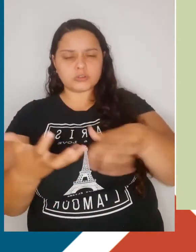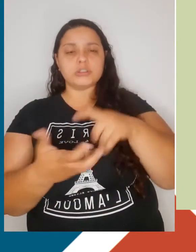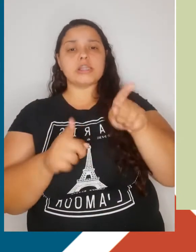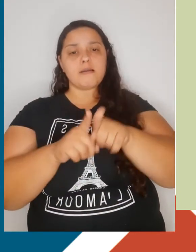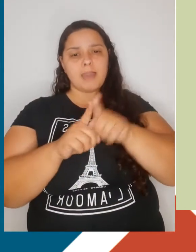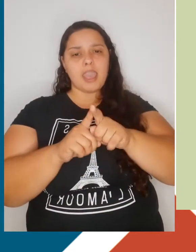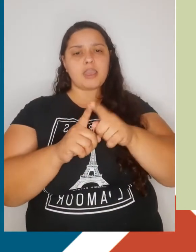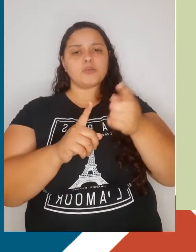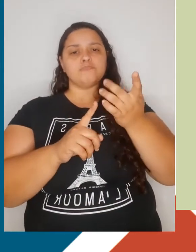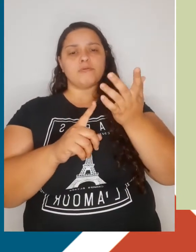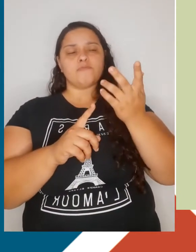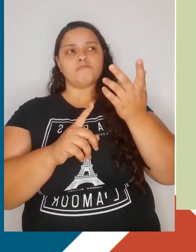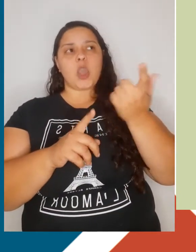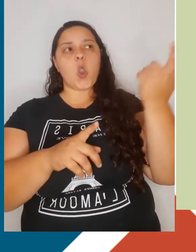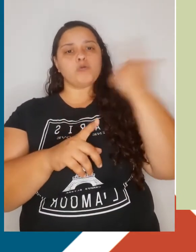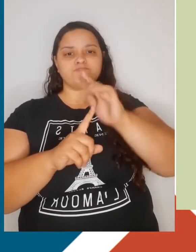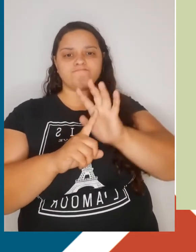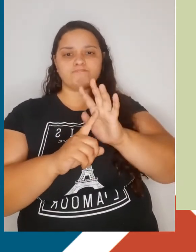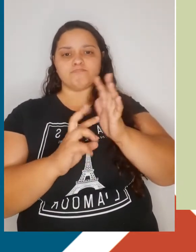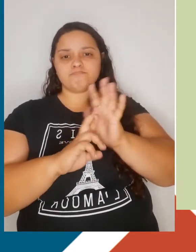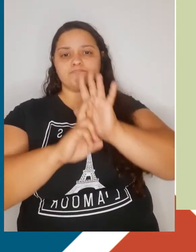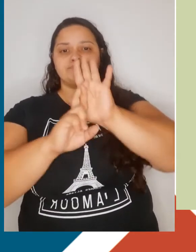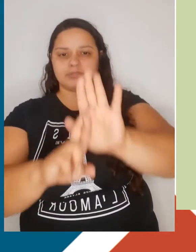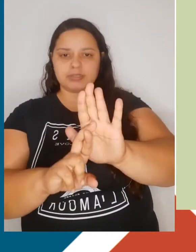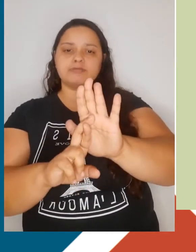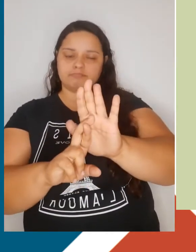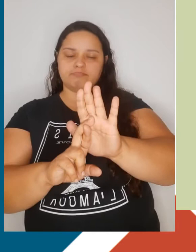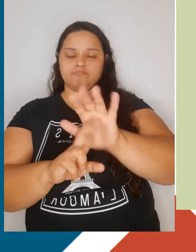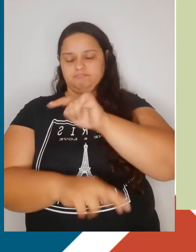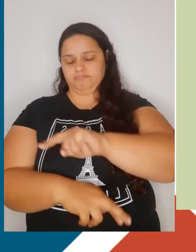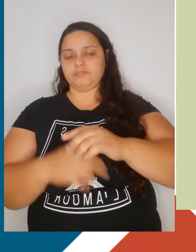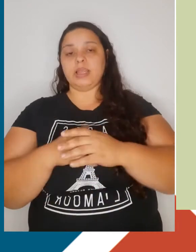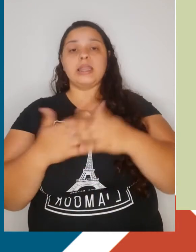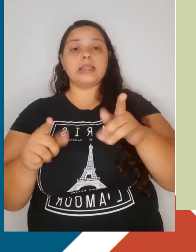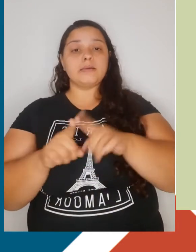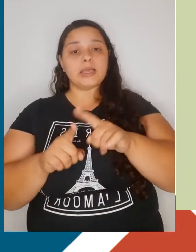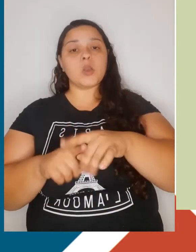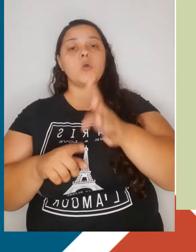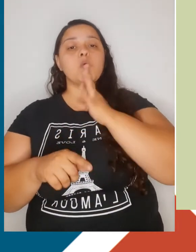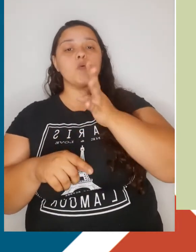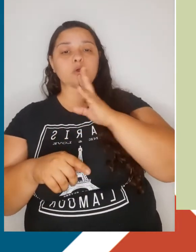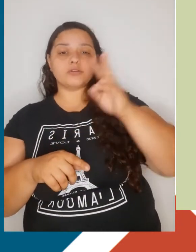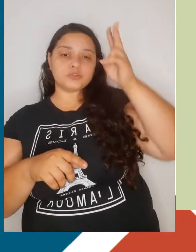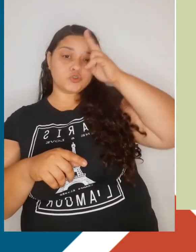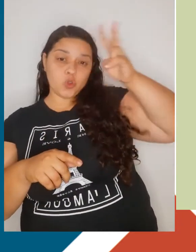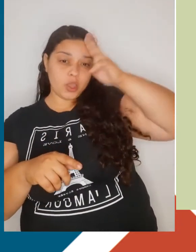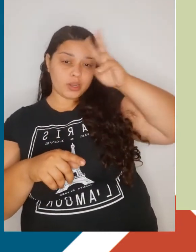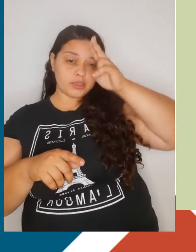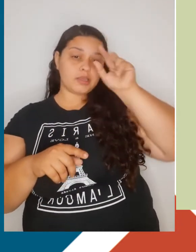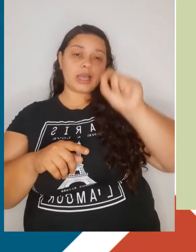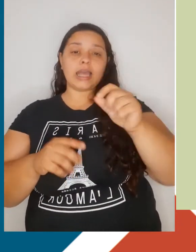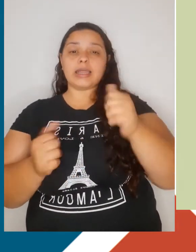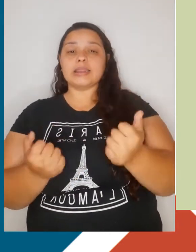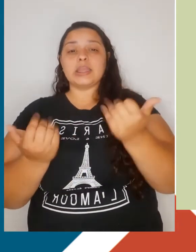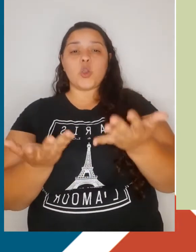Libertadora em Chuquisaca e esteve à frente de ataques como o do Cerro de Potosí. Ela também ficou conhecida por